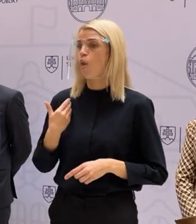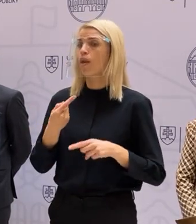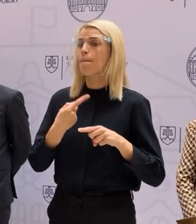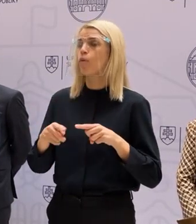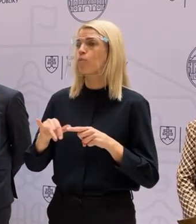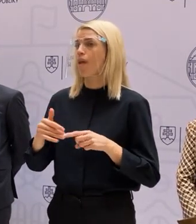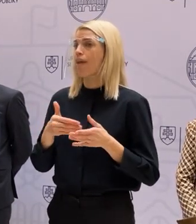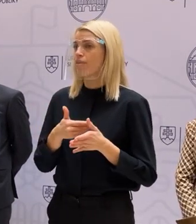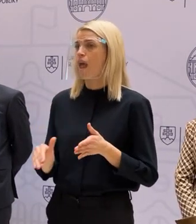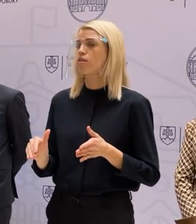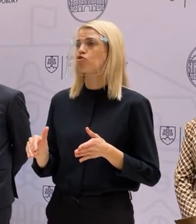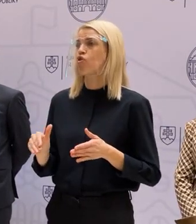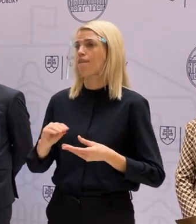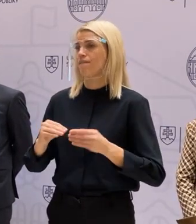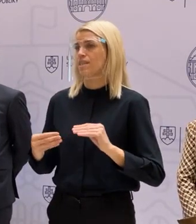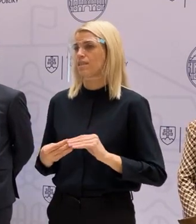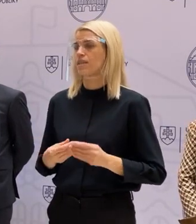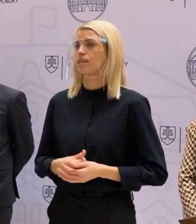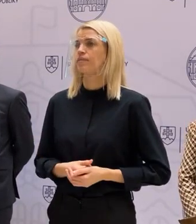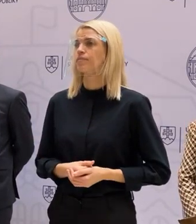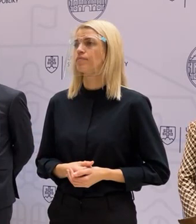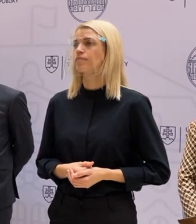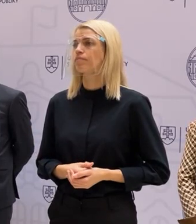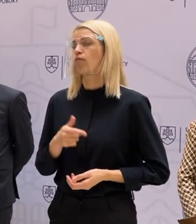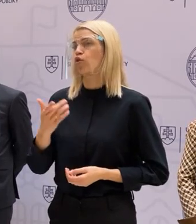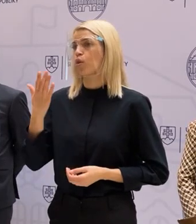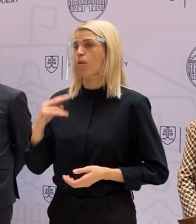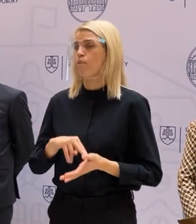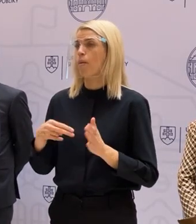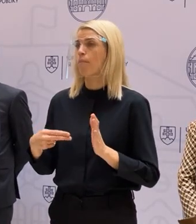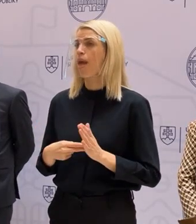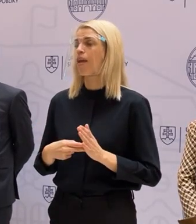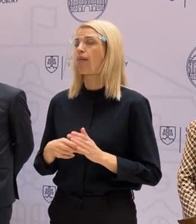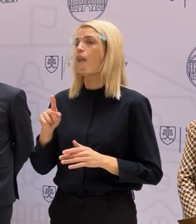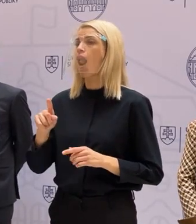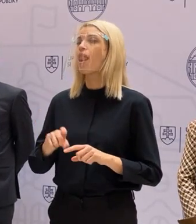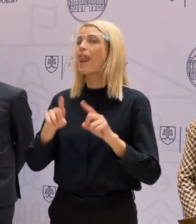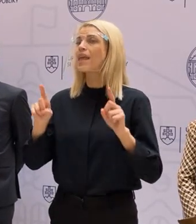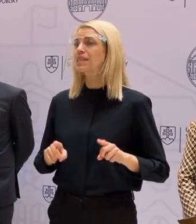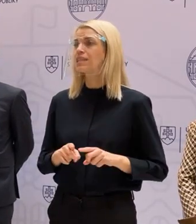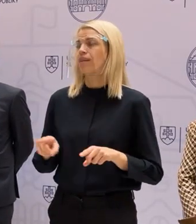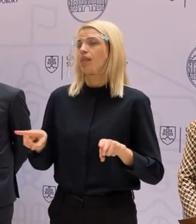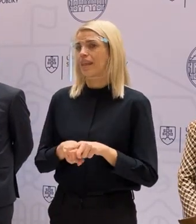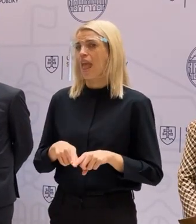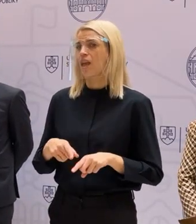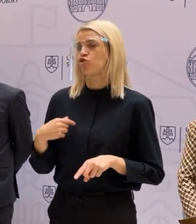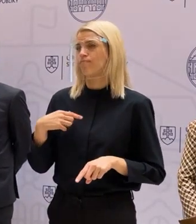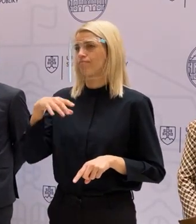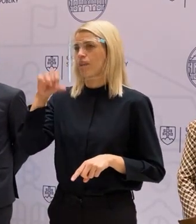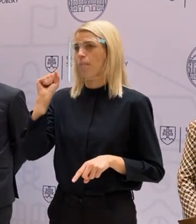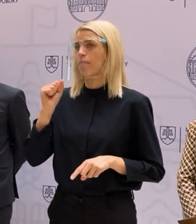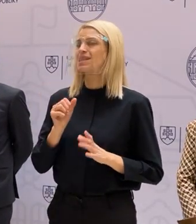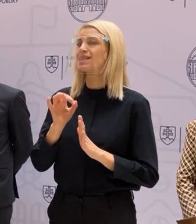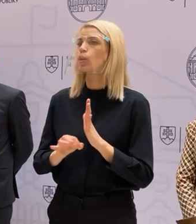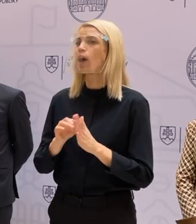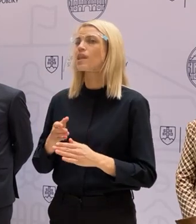aj ďalšie veci, takže bolo to plánované, ale samozrejme tie listy sme vnímali. Samozrejme aj chápeme tú situáciu tých